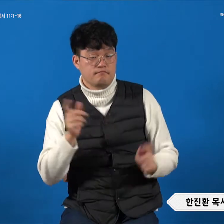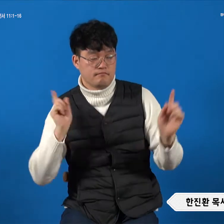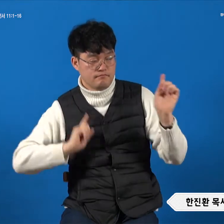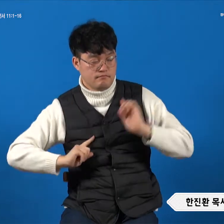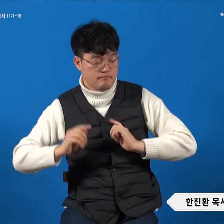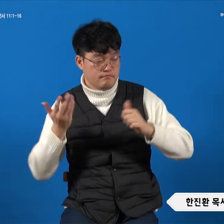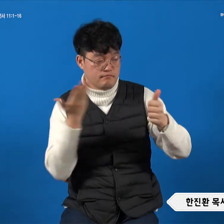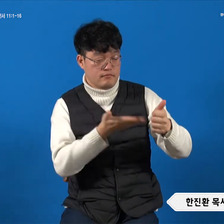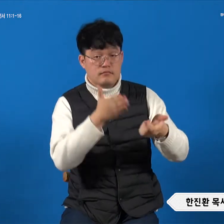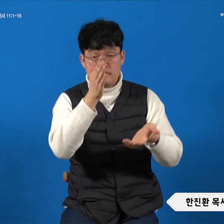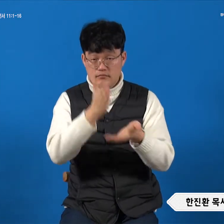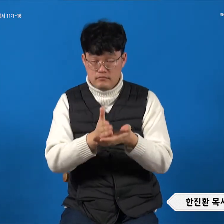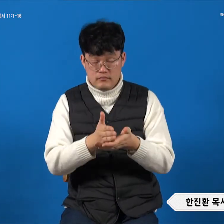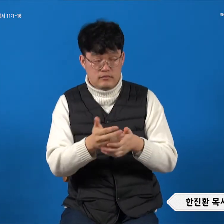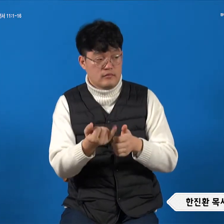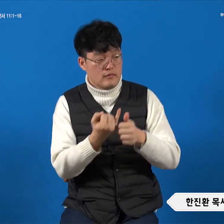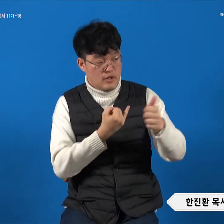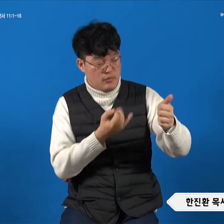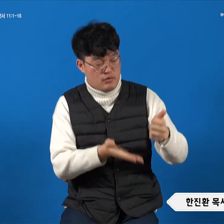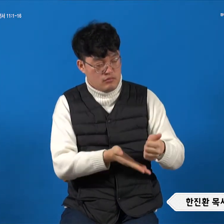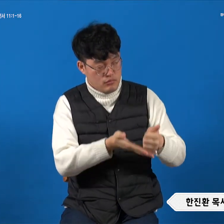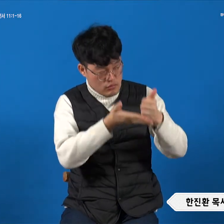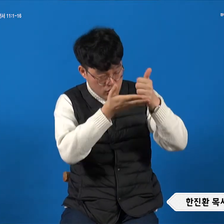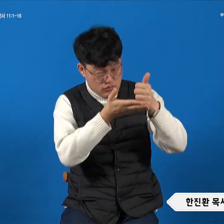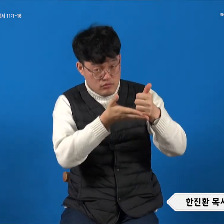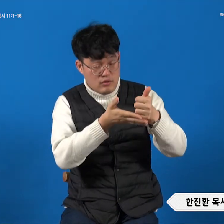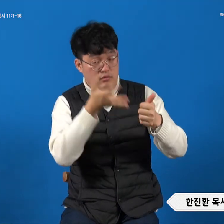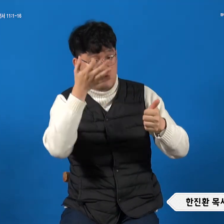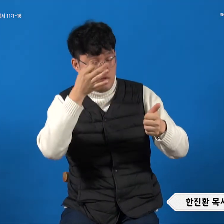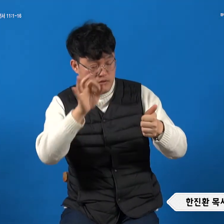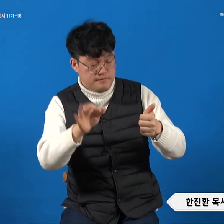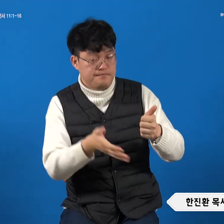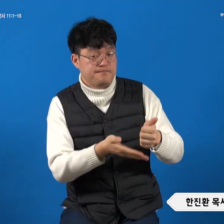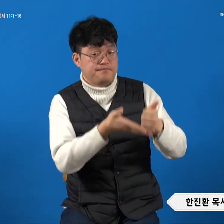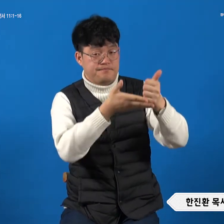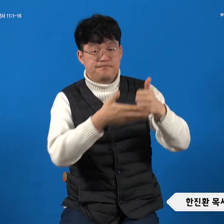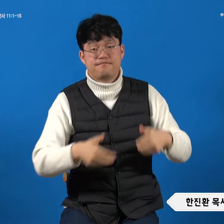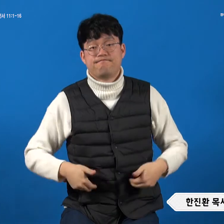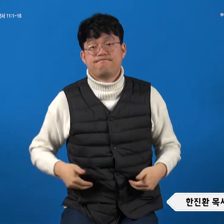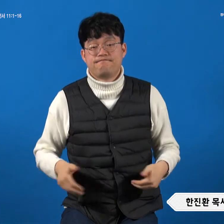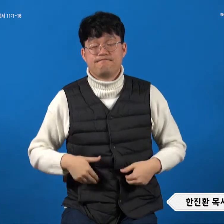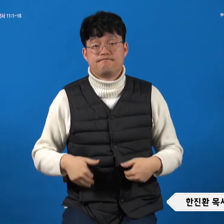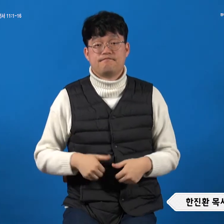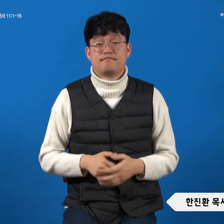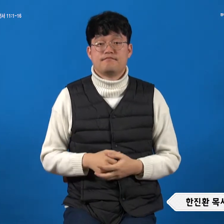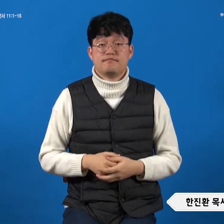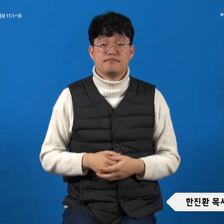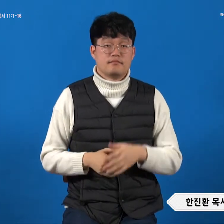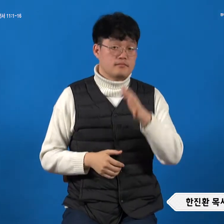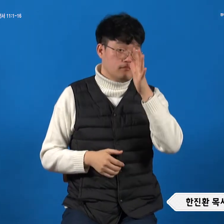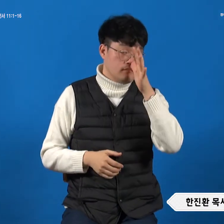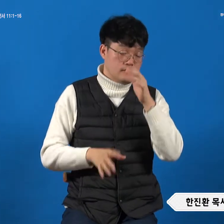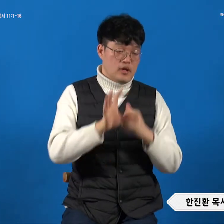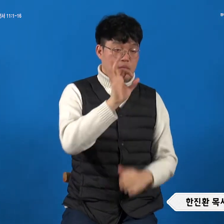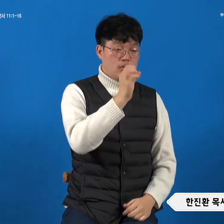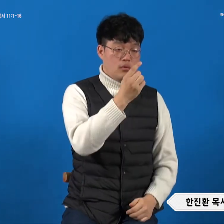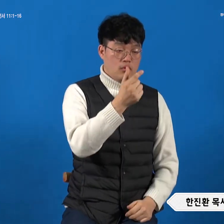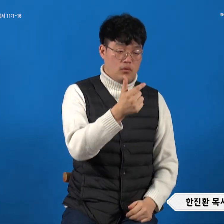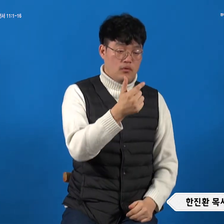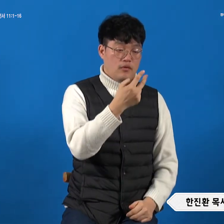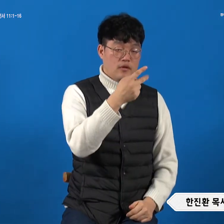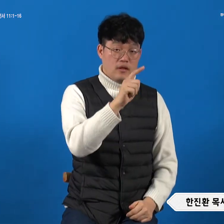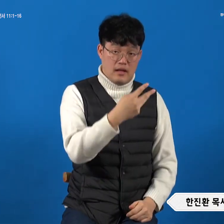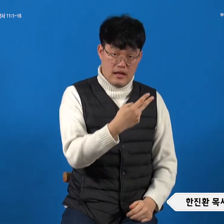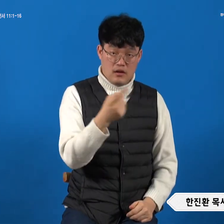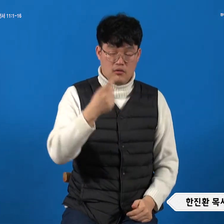자존심을 상하게 하지 말고 남편을 존중하고 세워줄 수 있어야 합니다. 바보 온달과